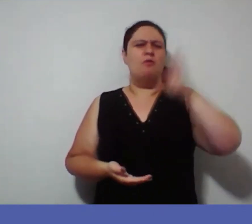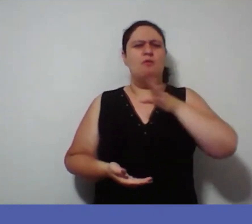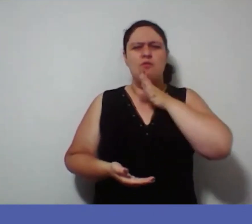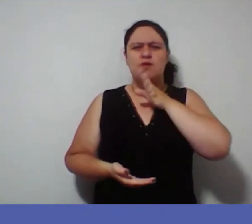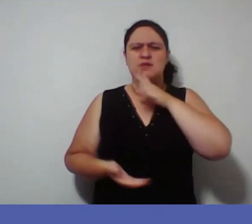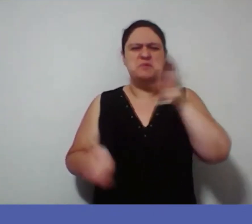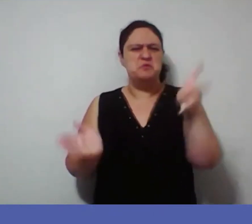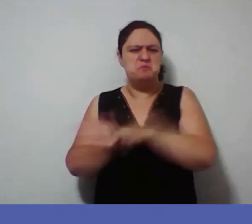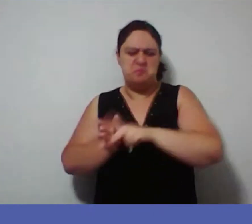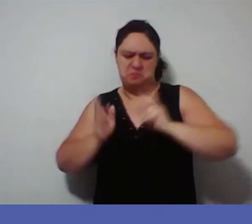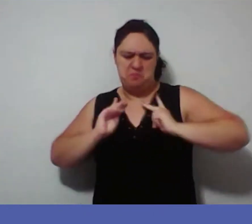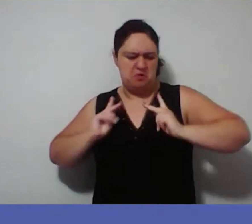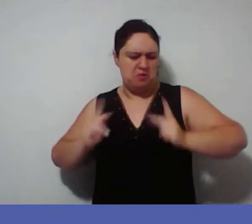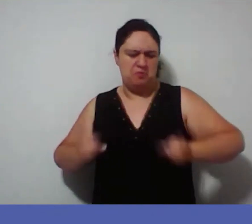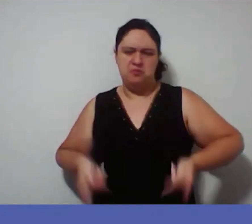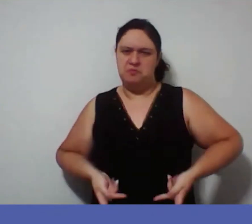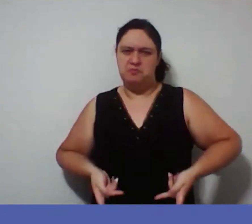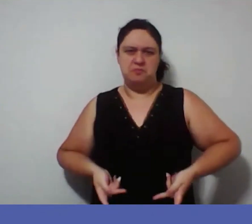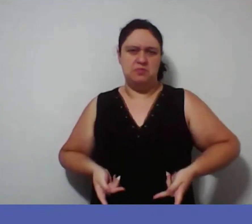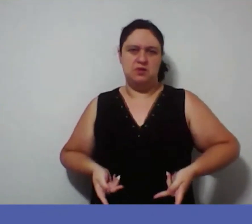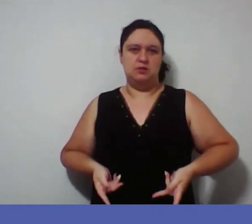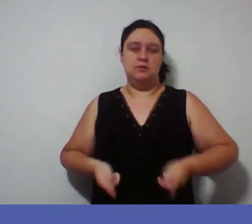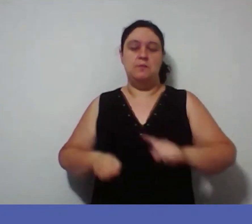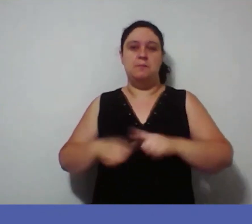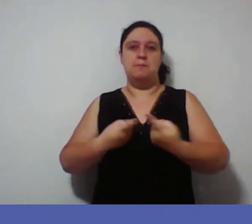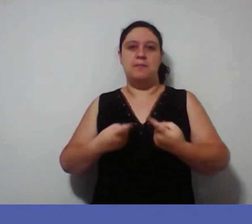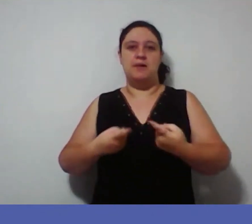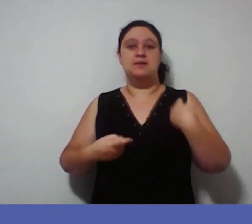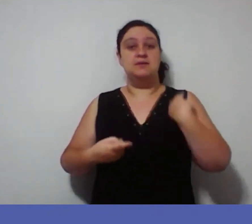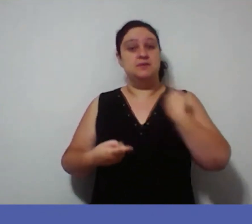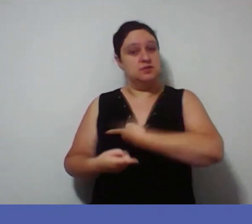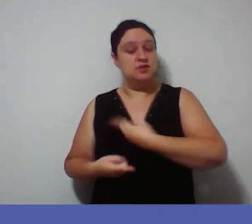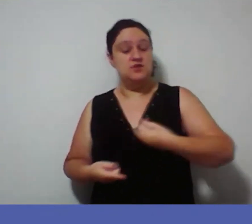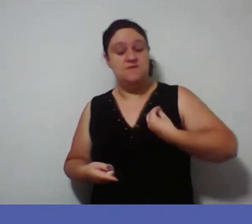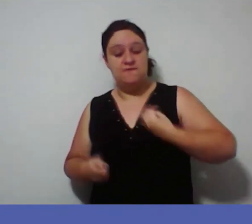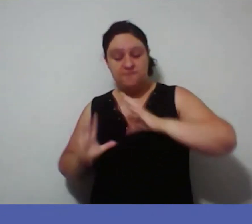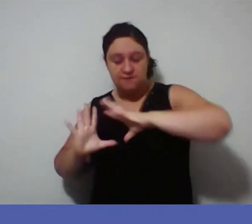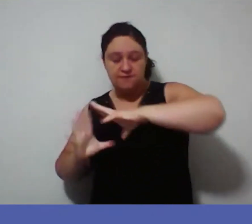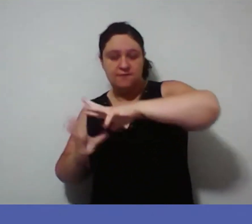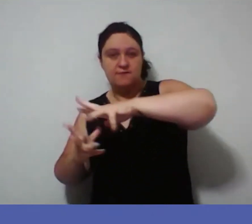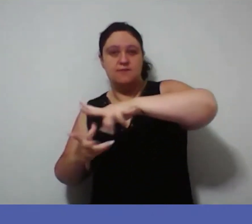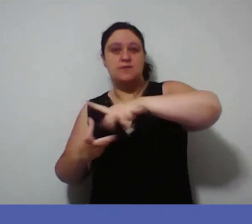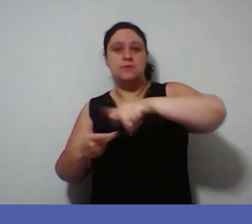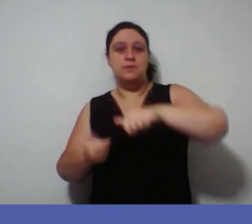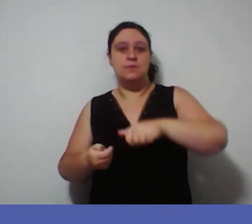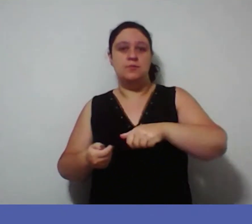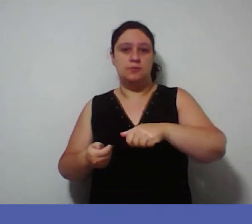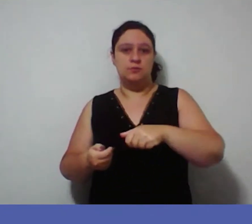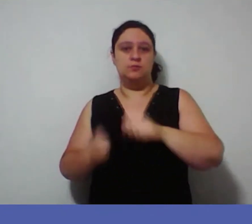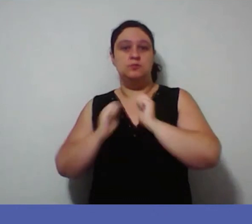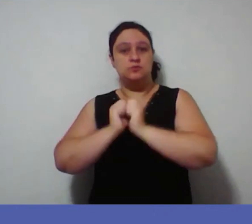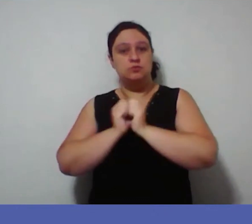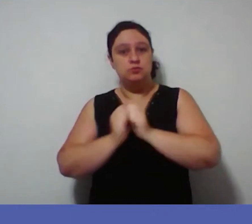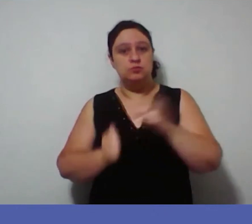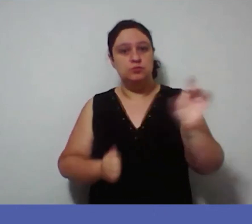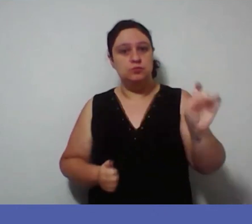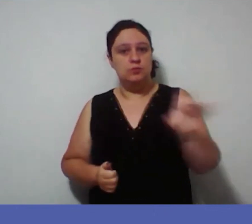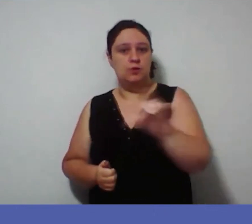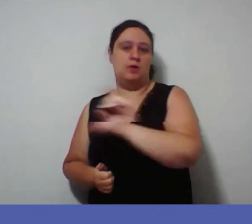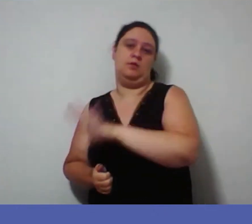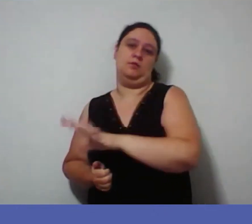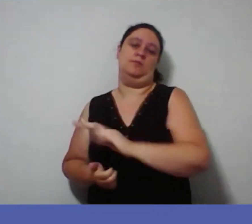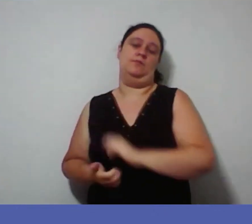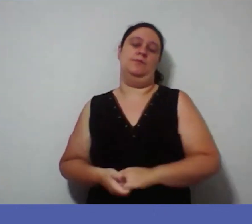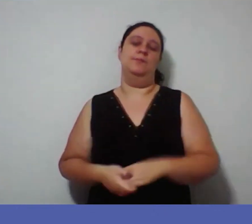divina, temos vivido no mundo, e mais especialmente para convosco. Irmãos, no Jardim